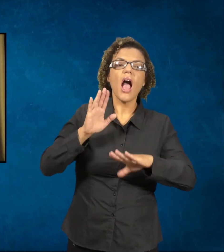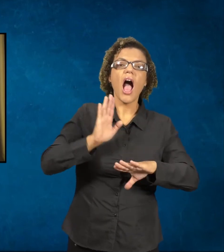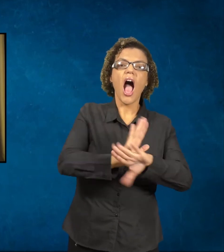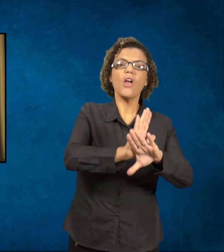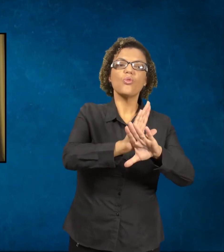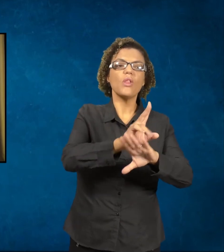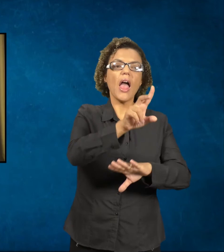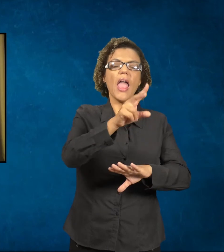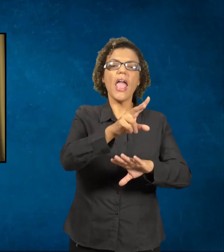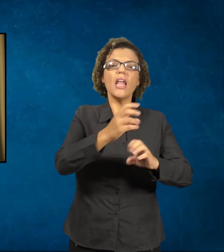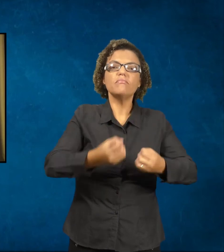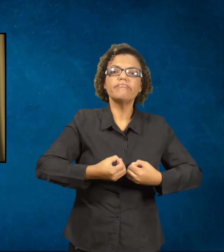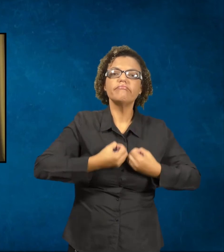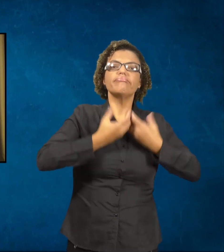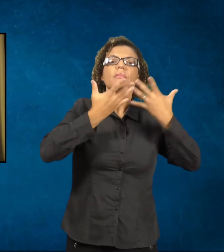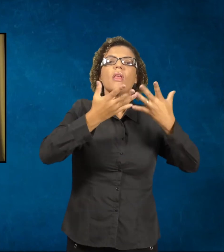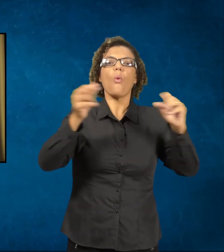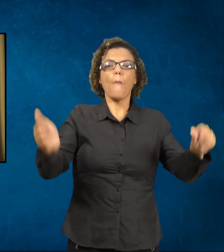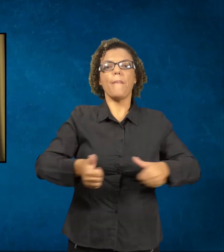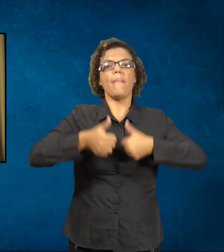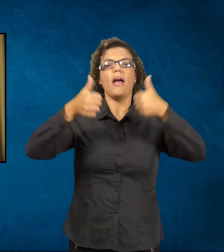melhor. Eduzir significa isso.